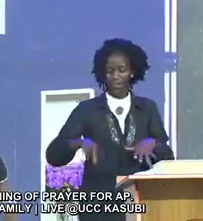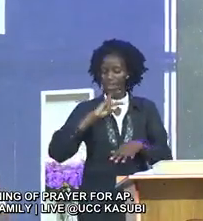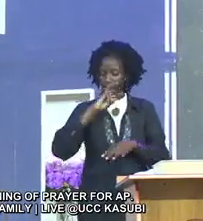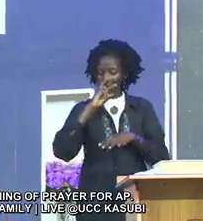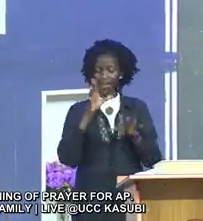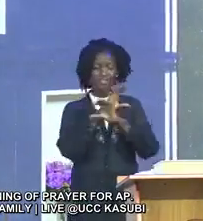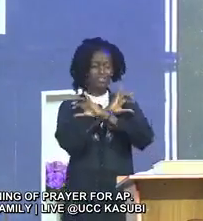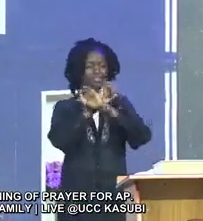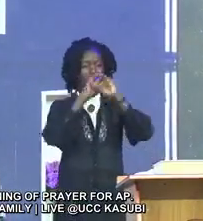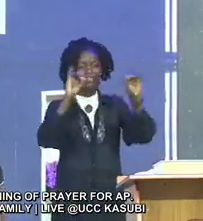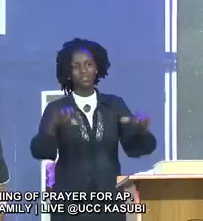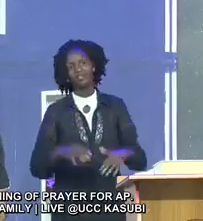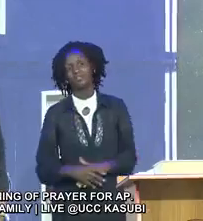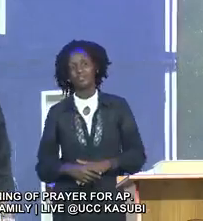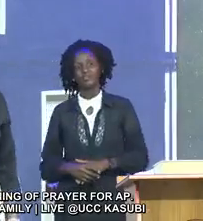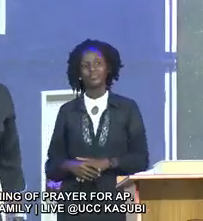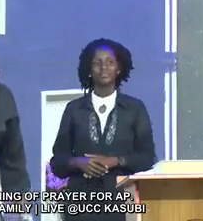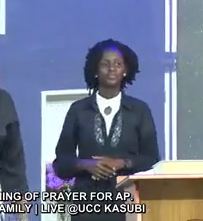ndola,